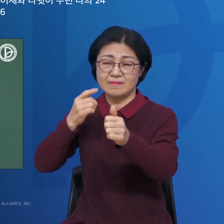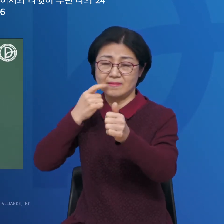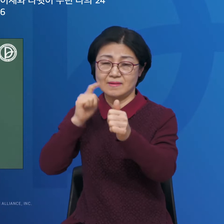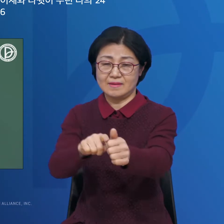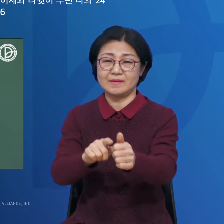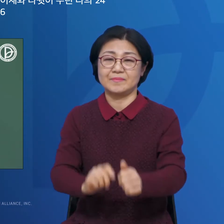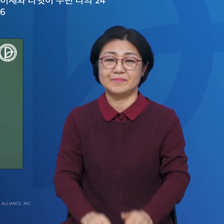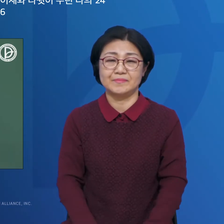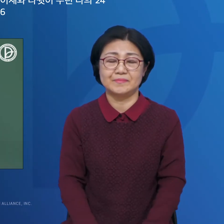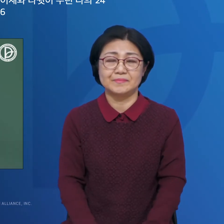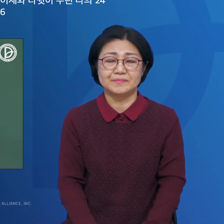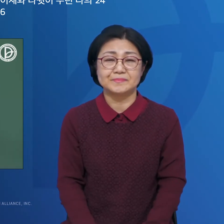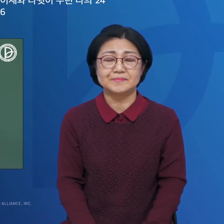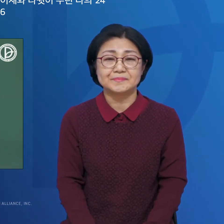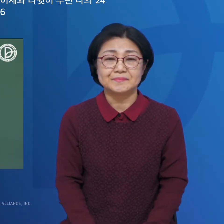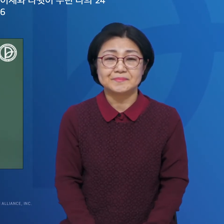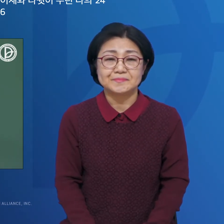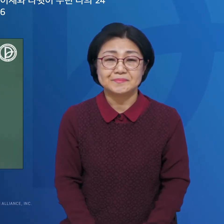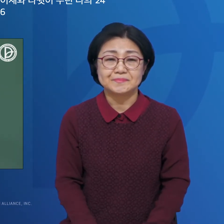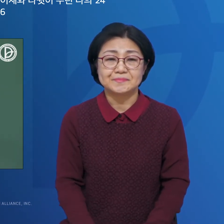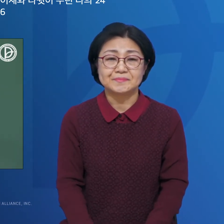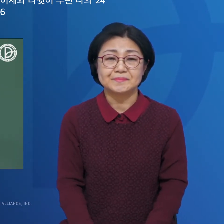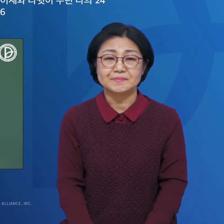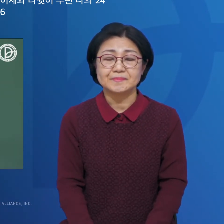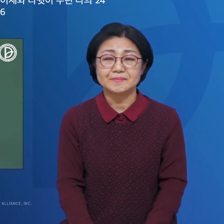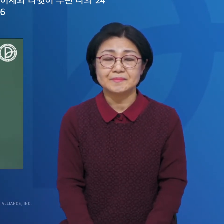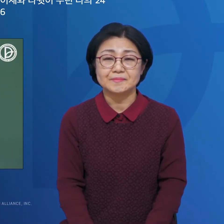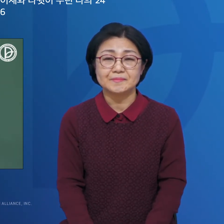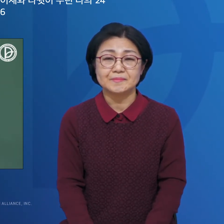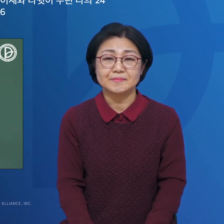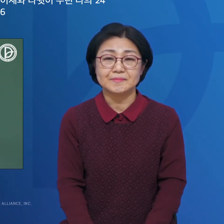token." 그래서 다윗이